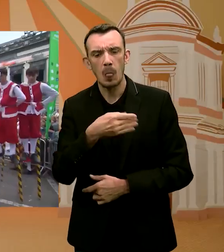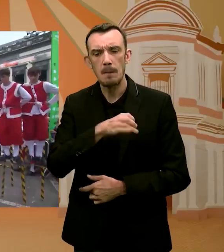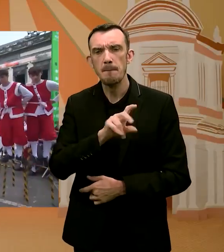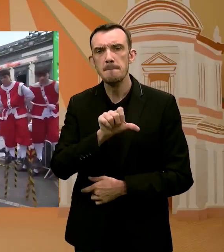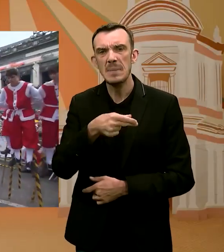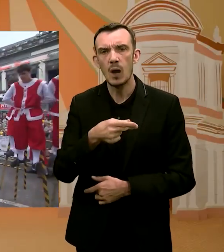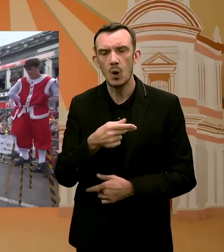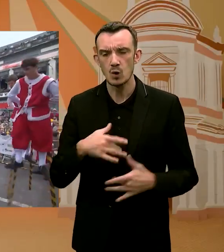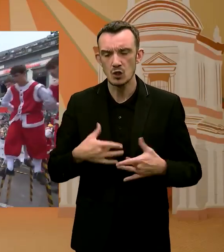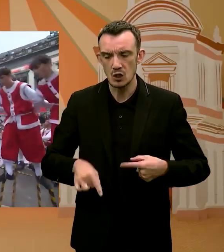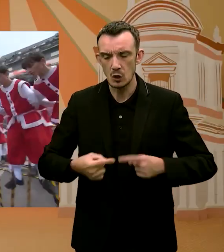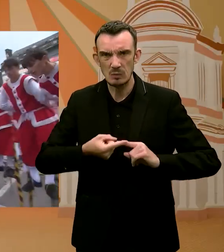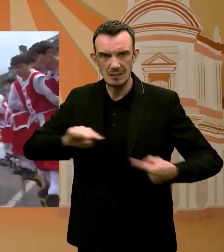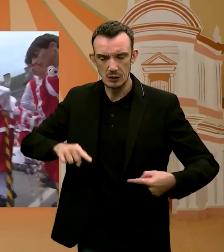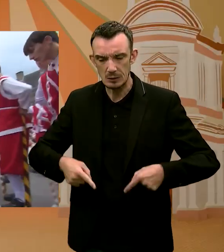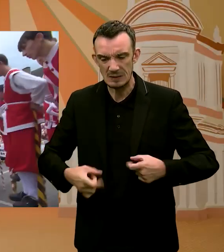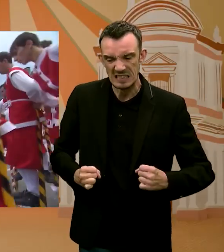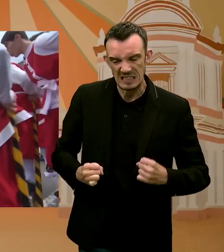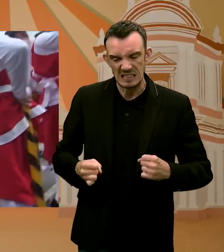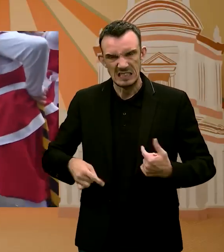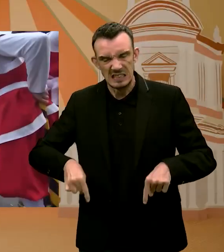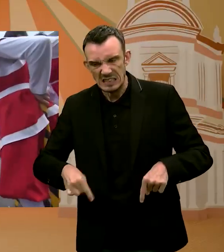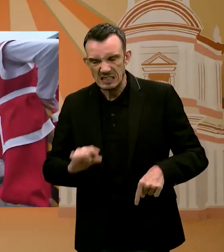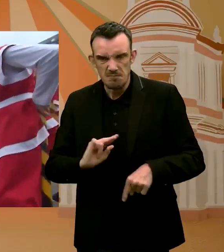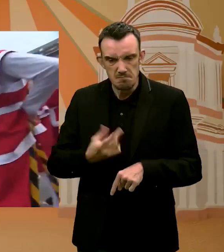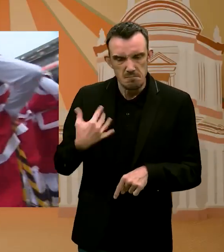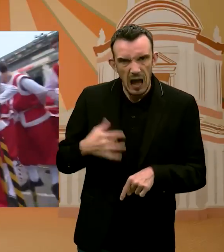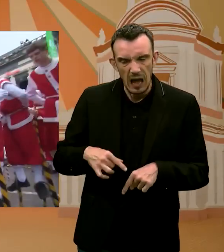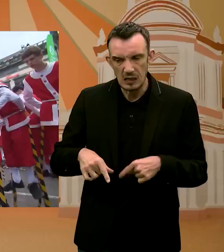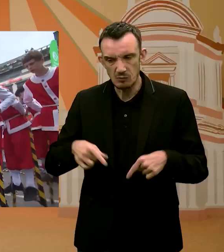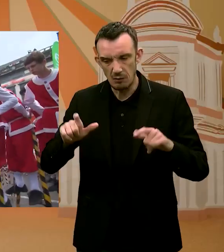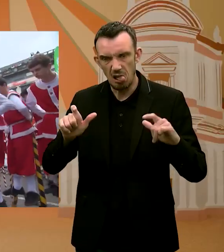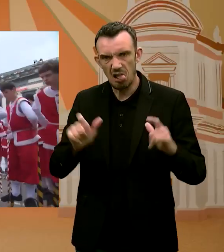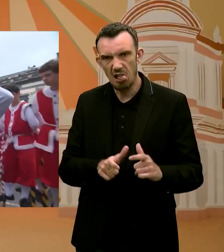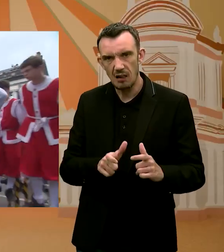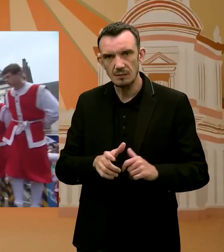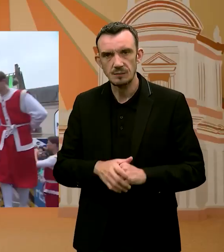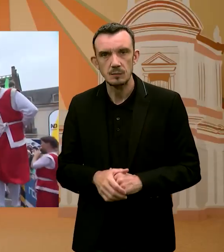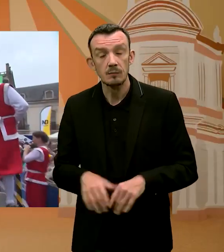nombreux. Mais bon, allez. Alors on rappelle aussi qu'il y a les chasses d'or, mais il y a les chasses